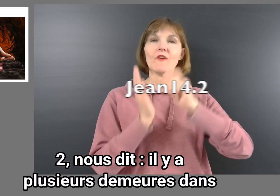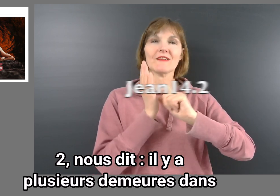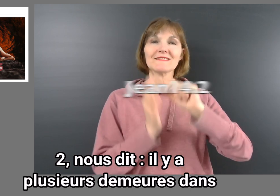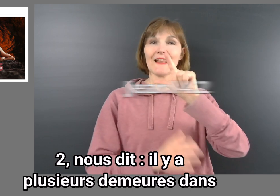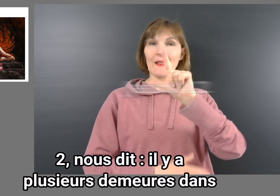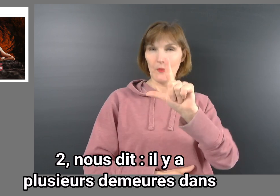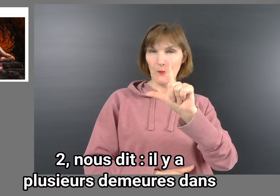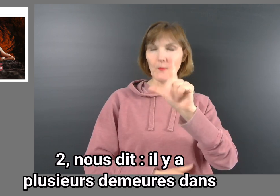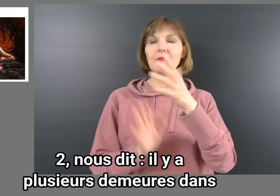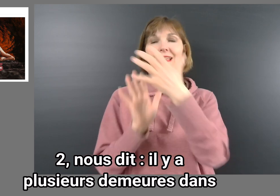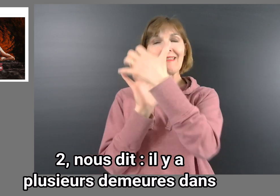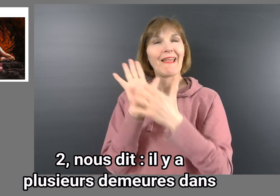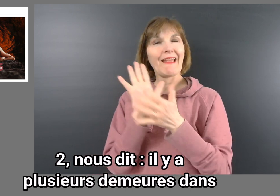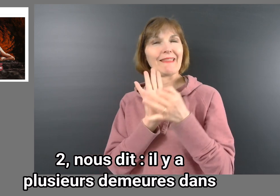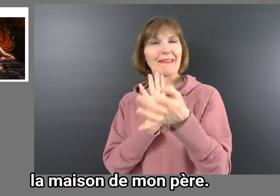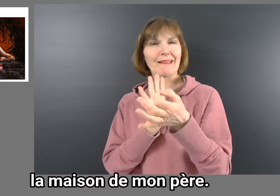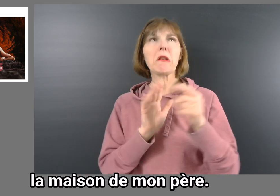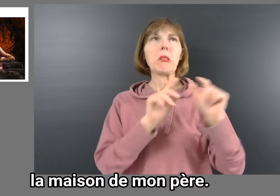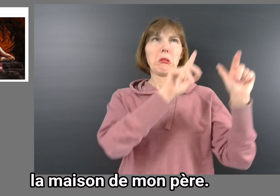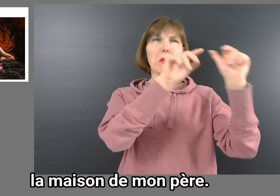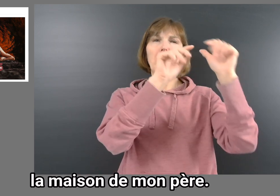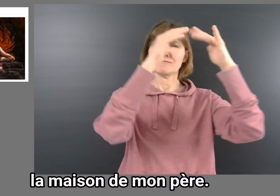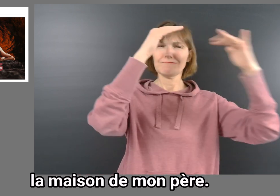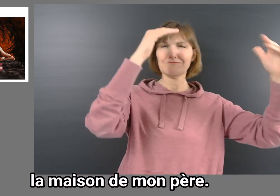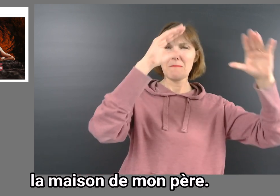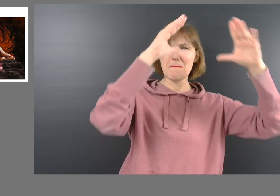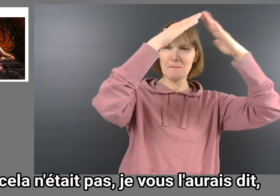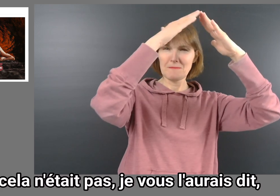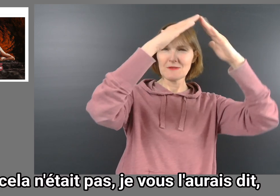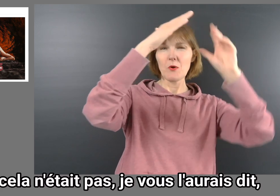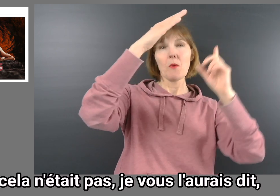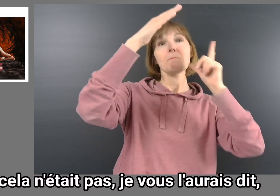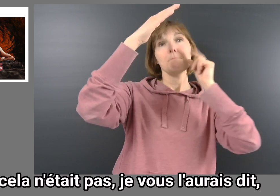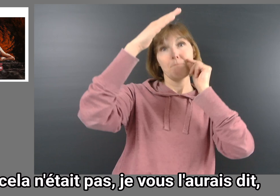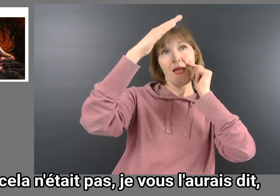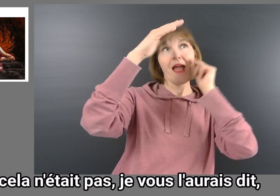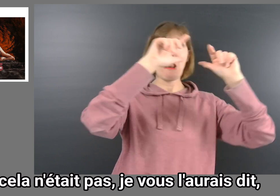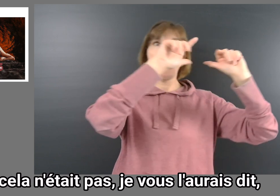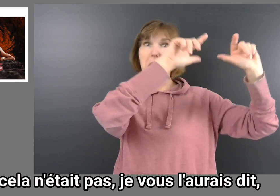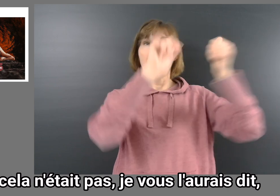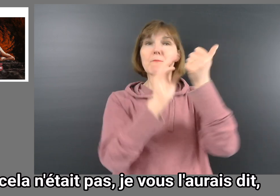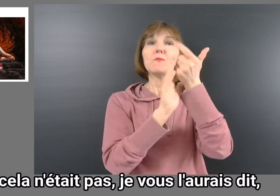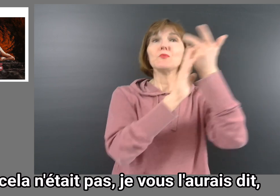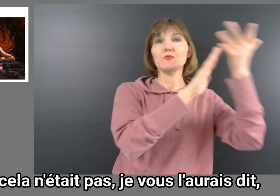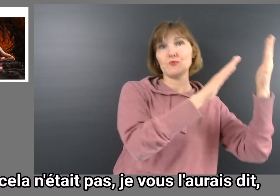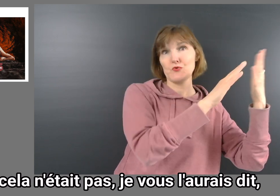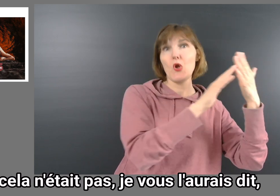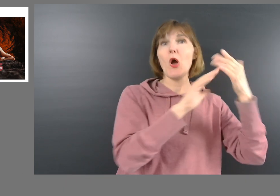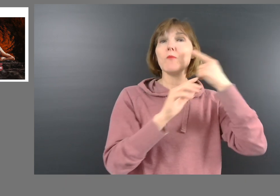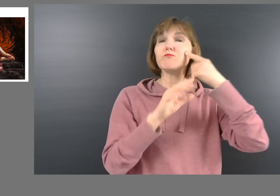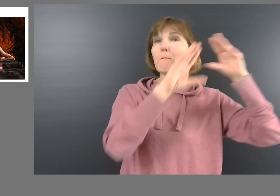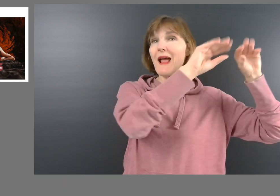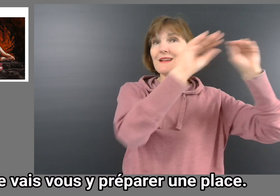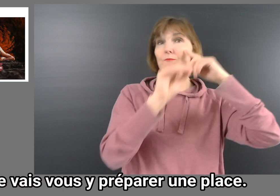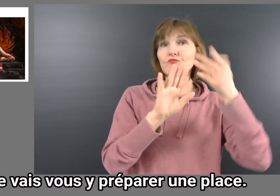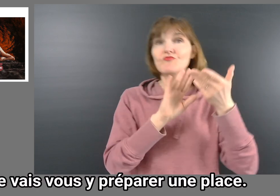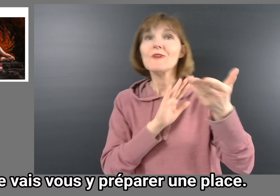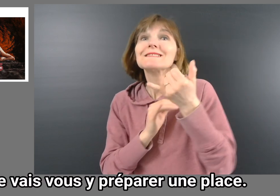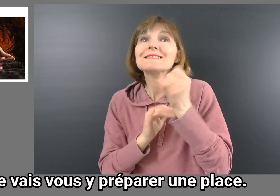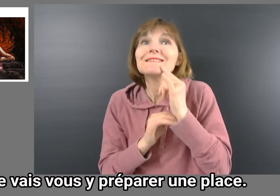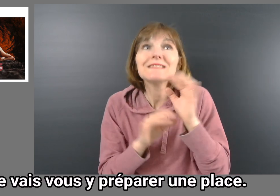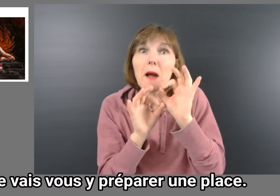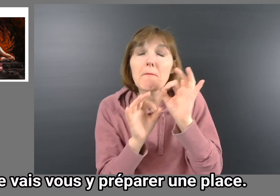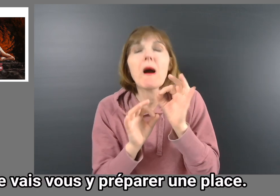« Il y a plusieurs demeures dans la maison de mon Père. Si cela n'était pas, je vous l'aurais dit, je vais vous